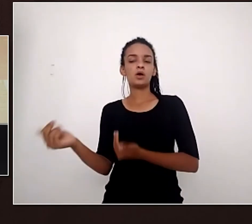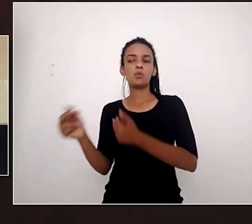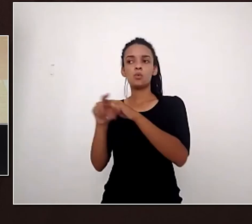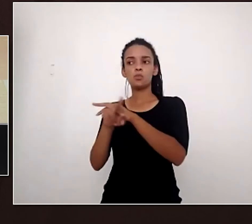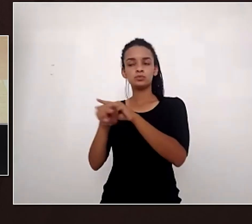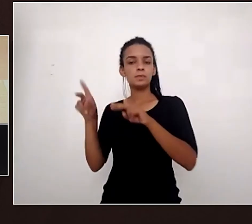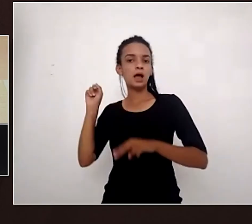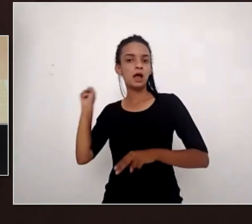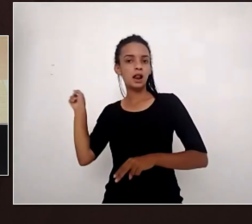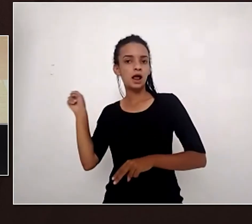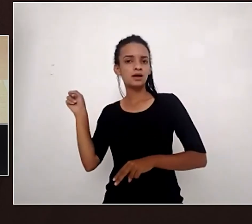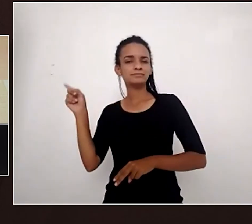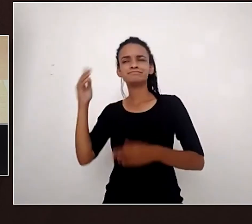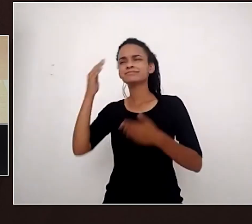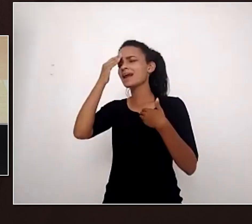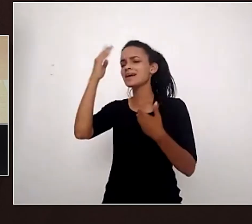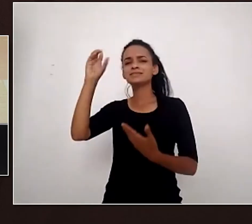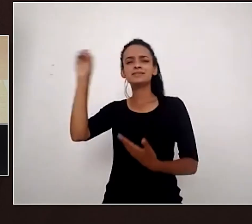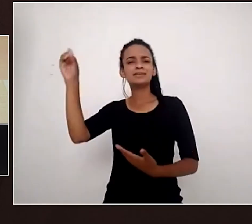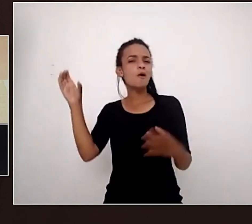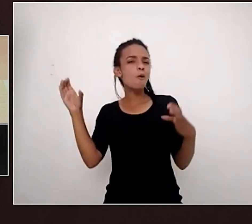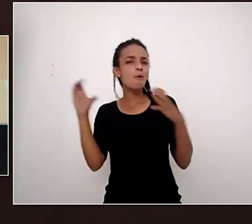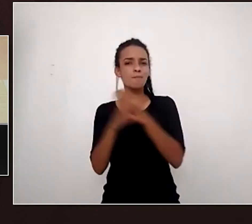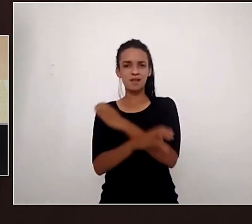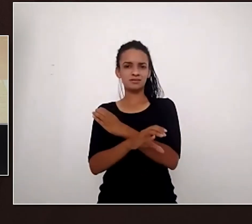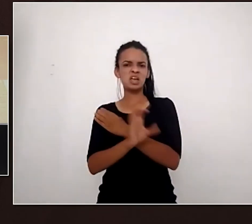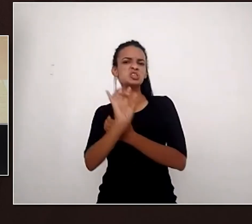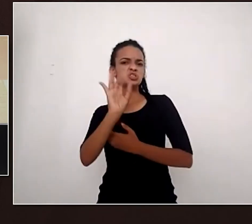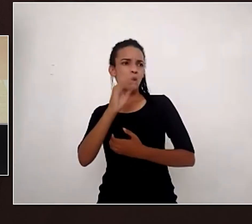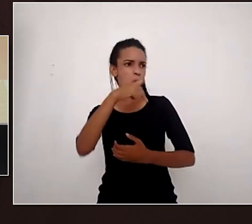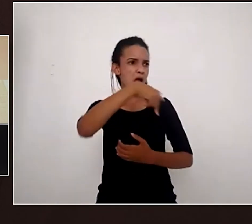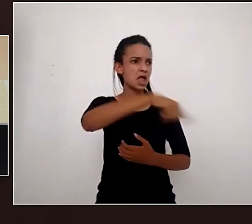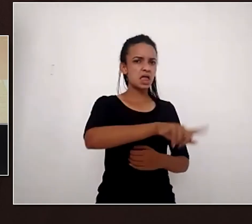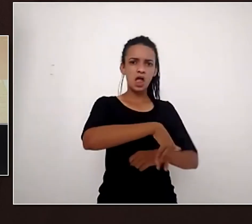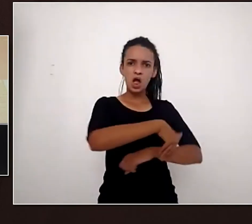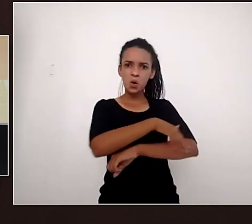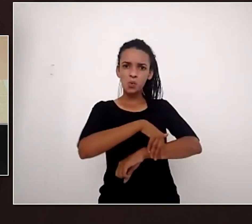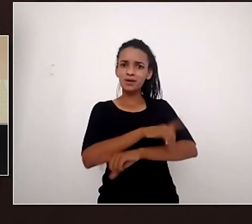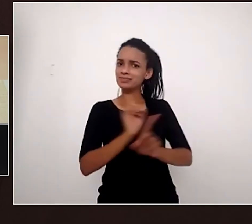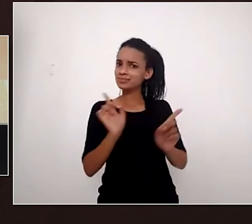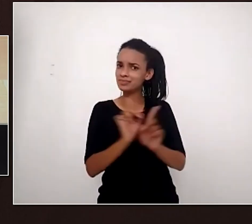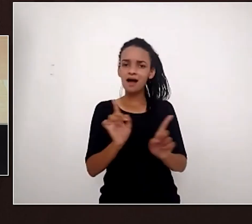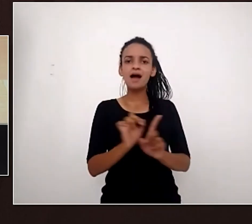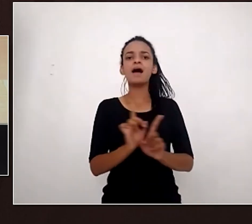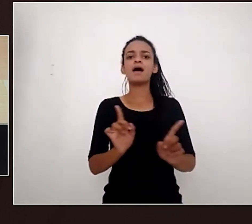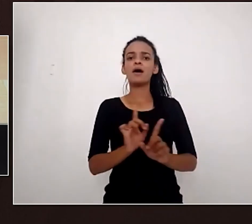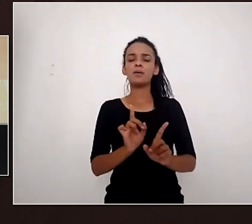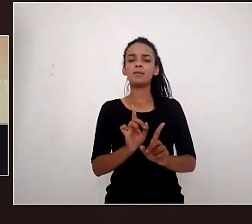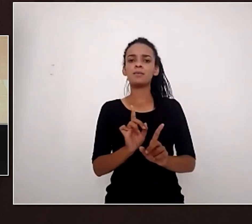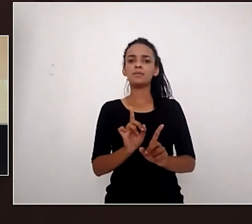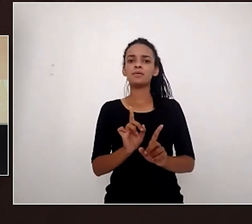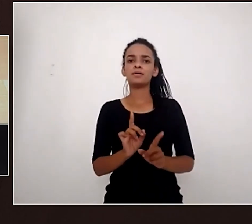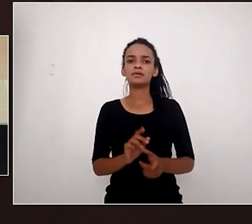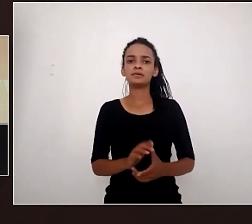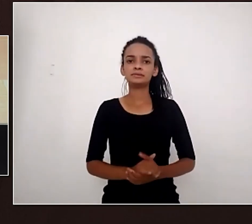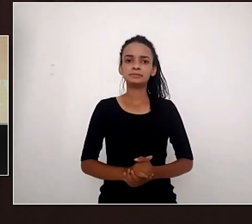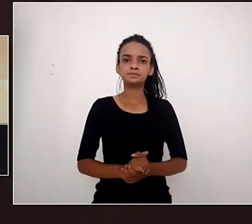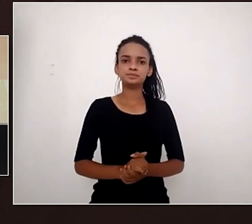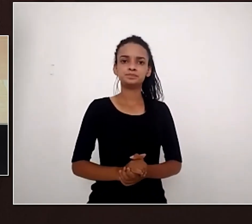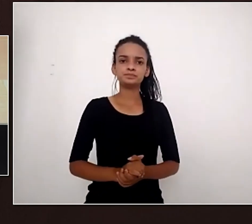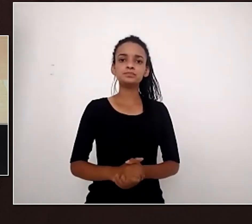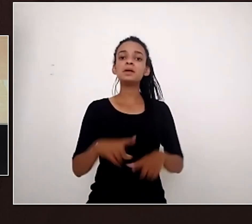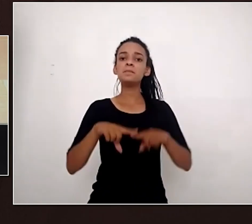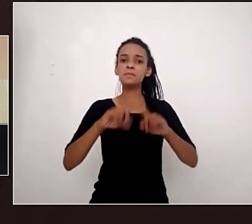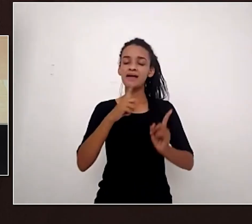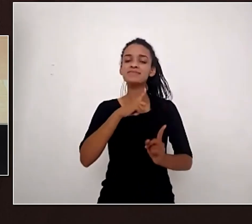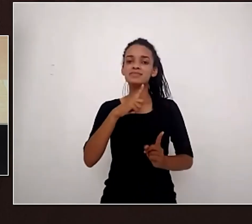Não tem só a parte da rua. Eles têm a parte da retaguarda. Eles têm a parte da rede de cuidado. Eles